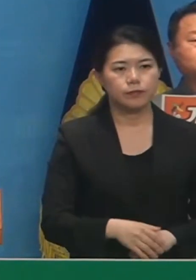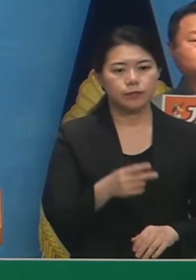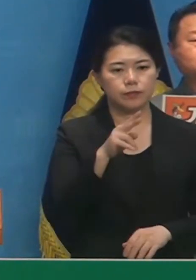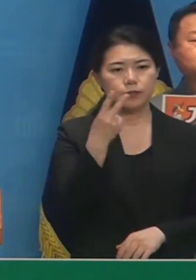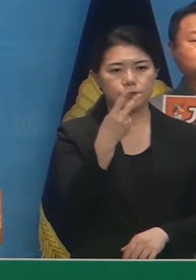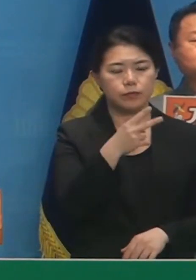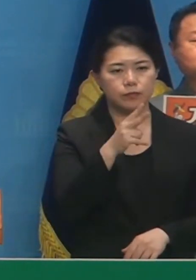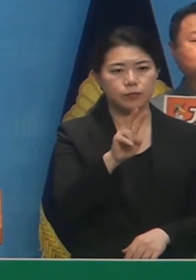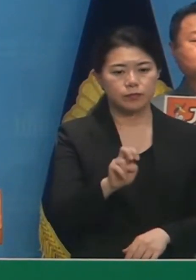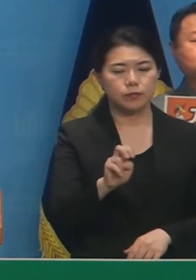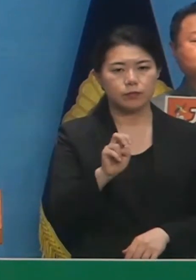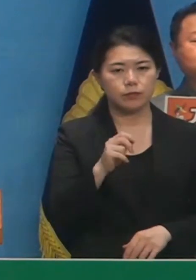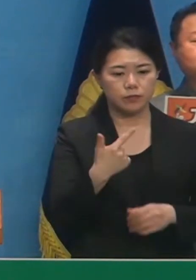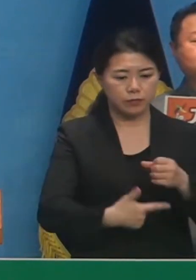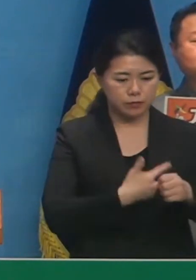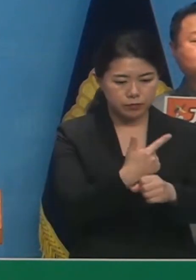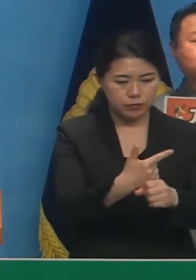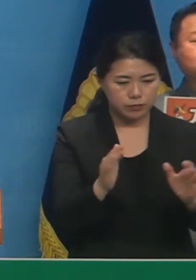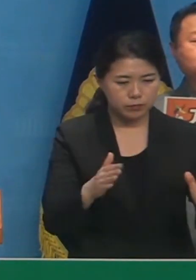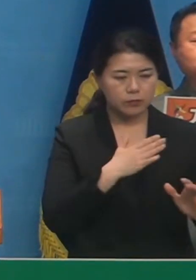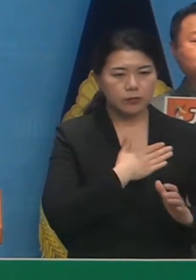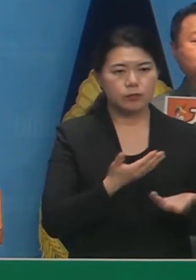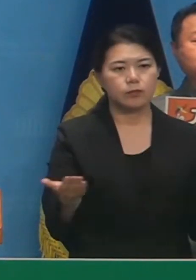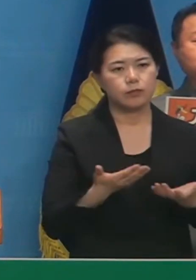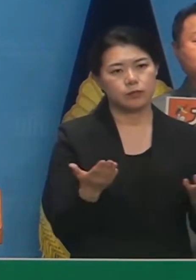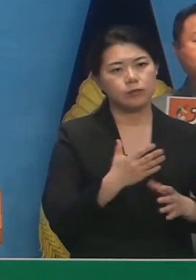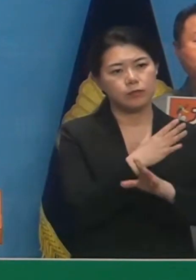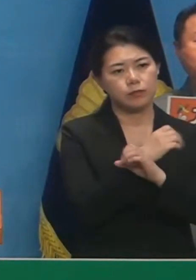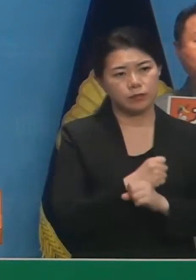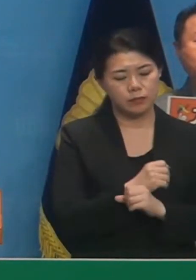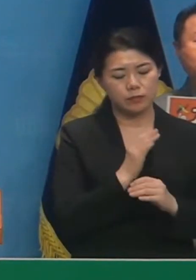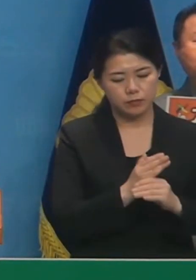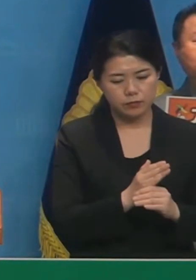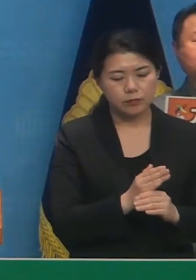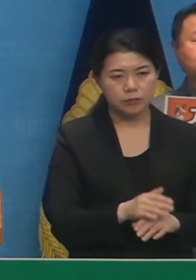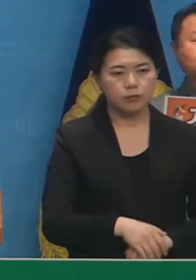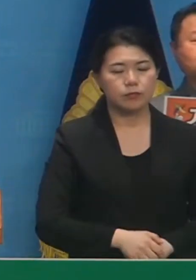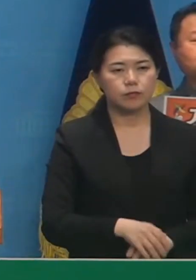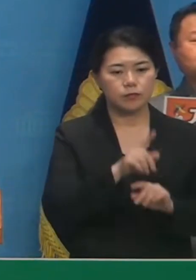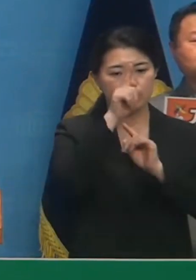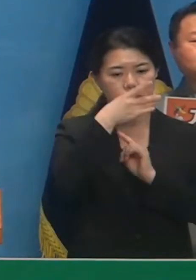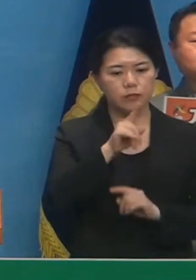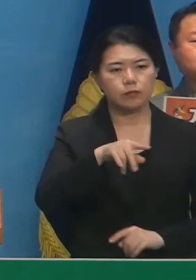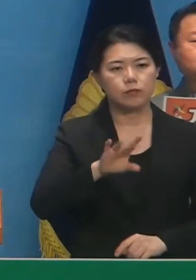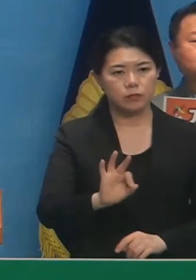26년 그곳에서 비정규직 노동자로 일하고 있습니다. 이태성입니다.